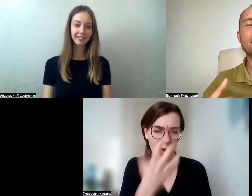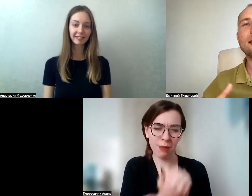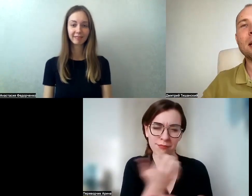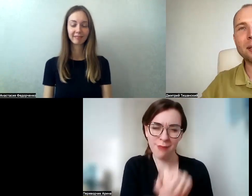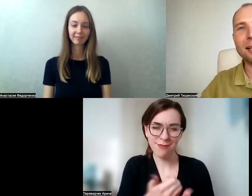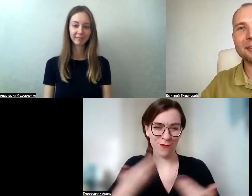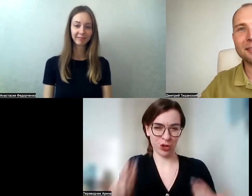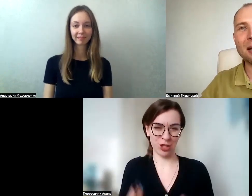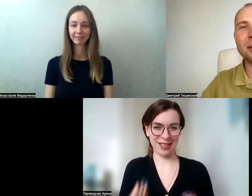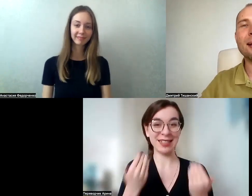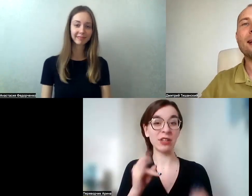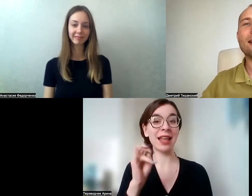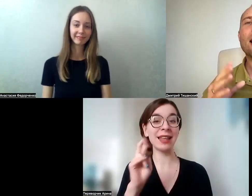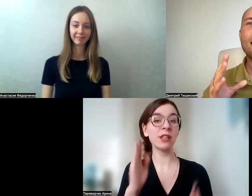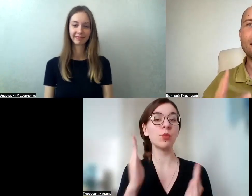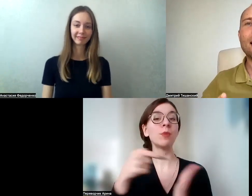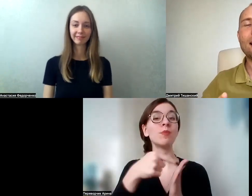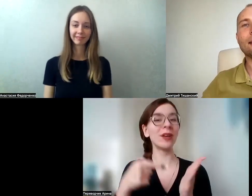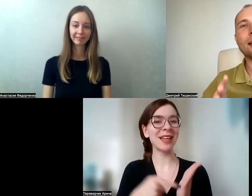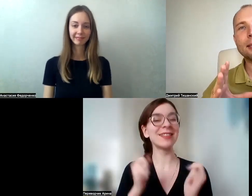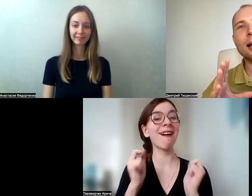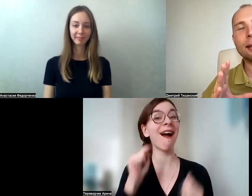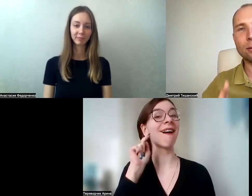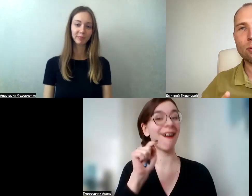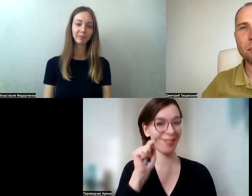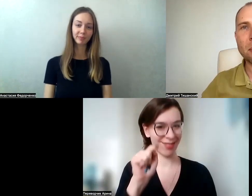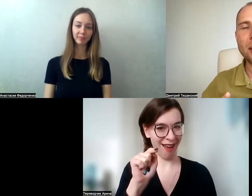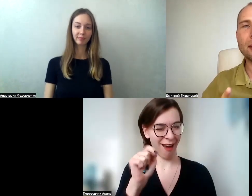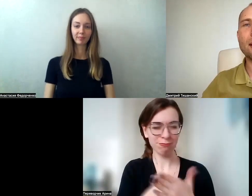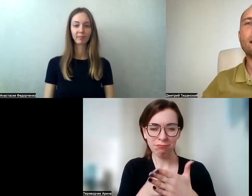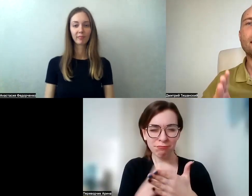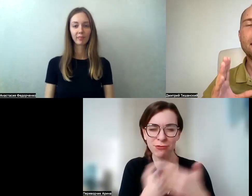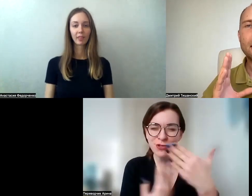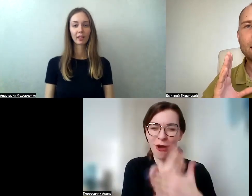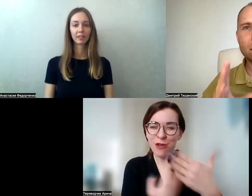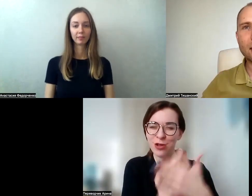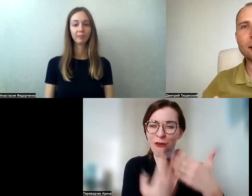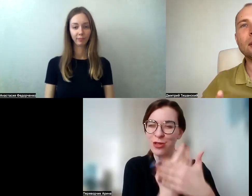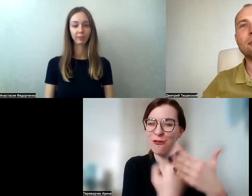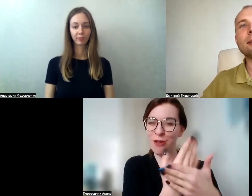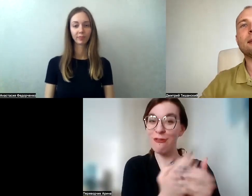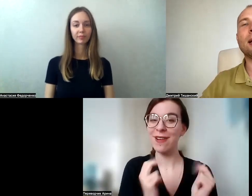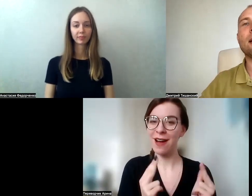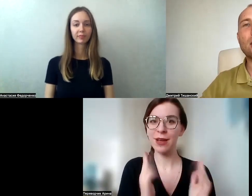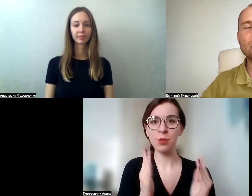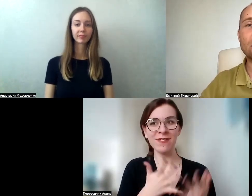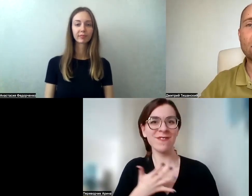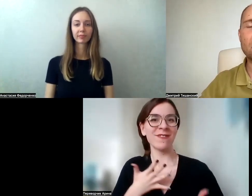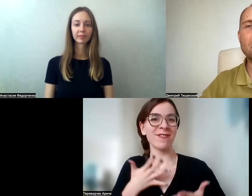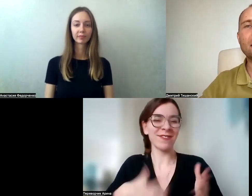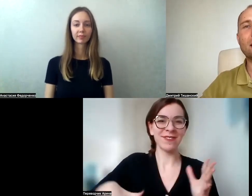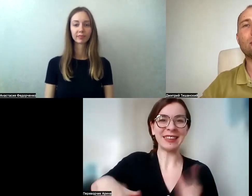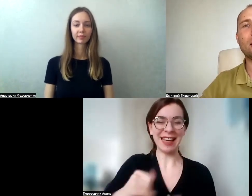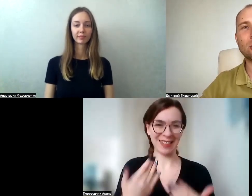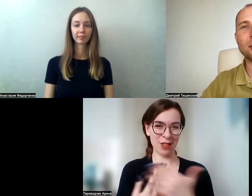Сегодня Анастасия поделится с нами, как она достигает новых побед и вдохновит вас на ваши